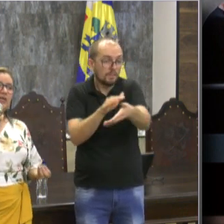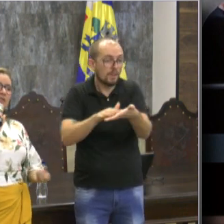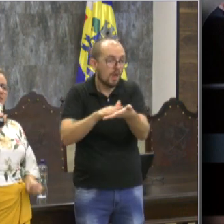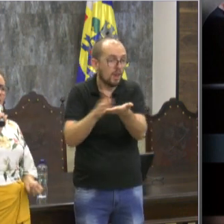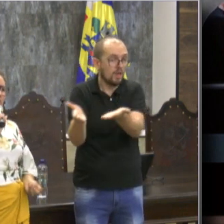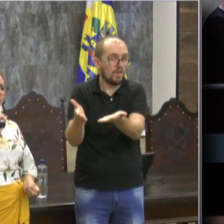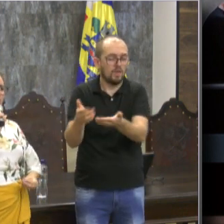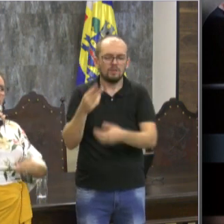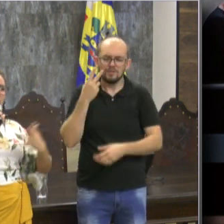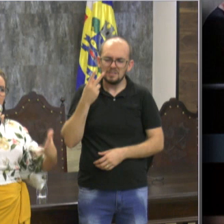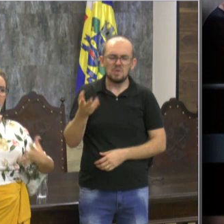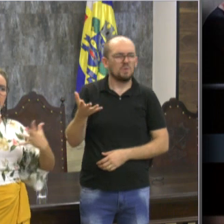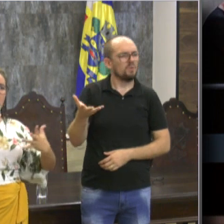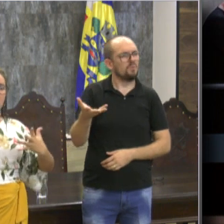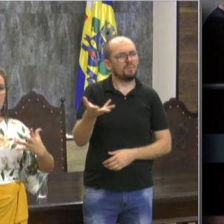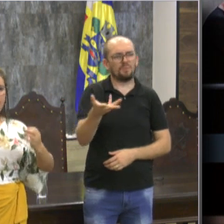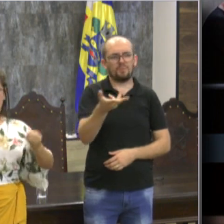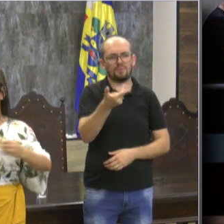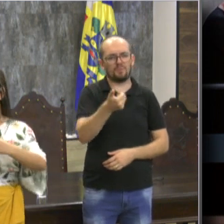dela ensinando, gente, em